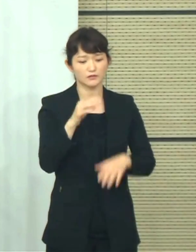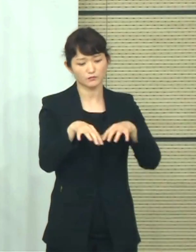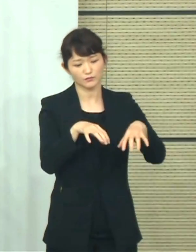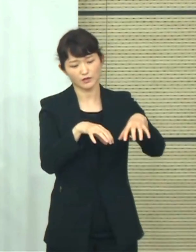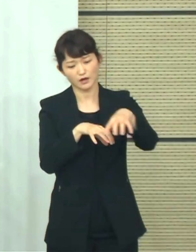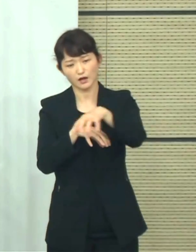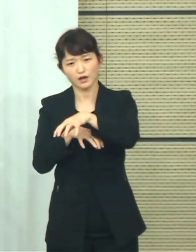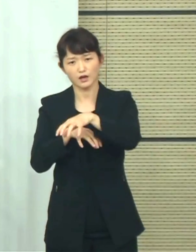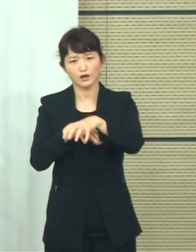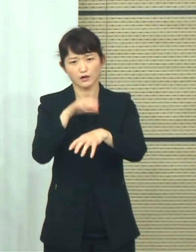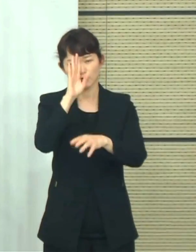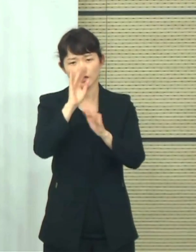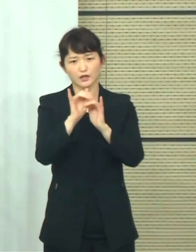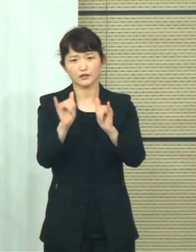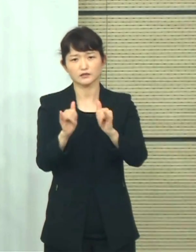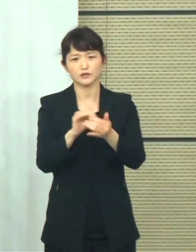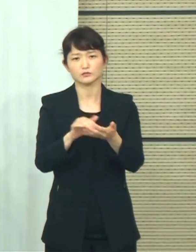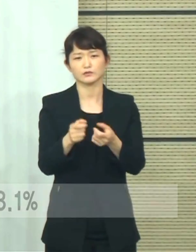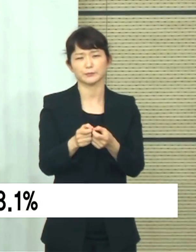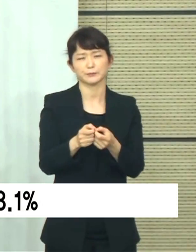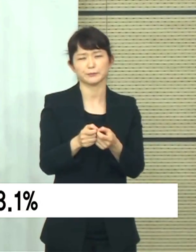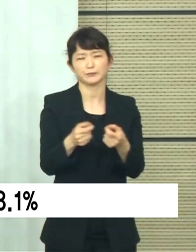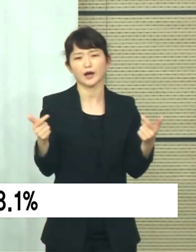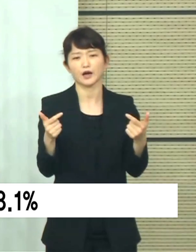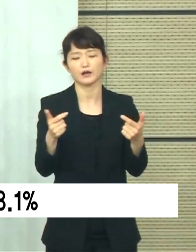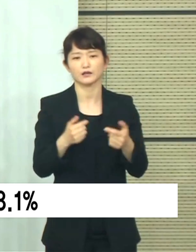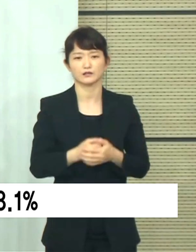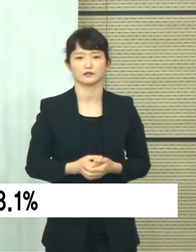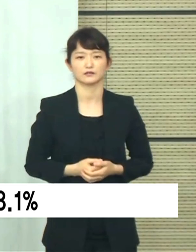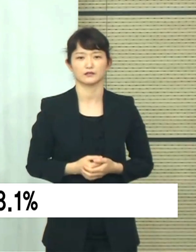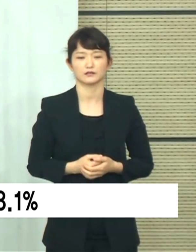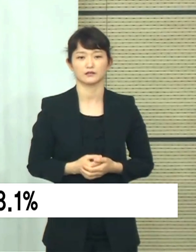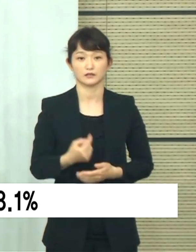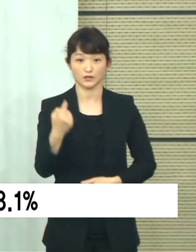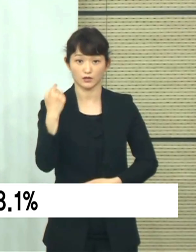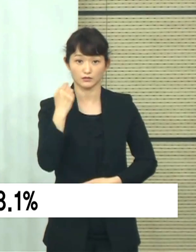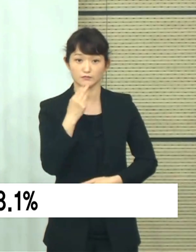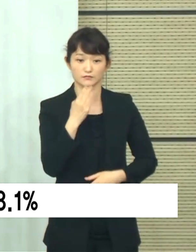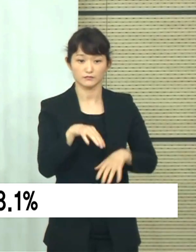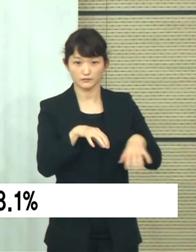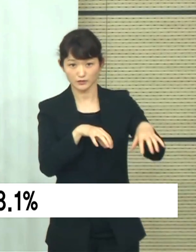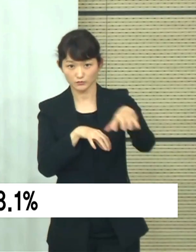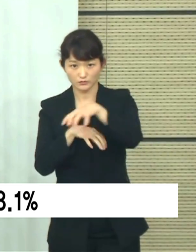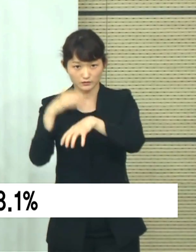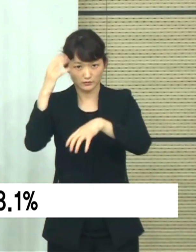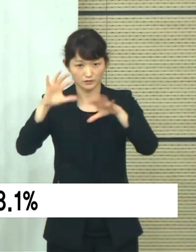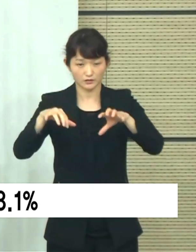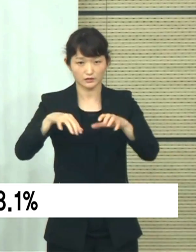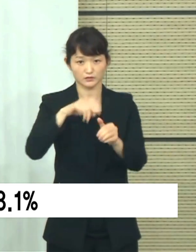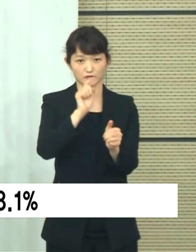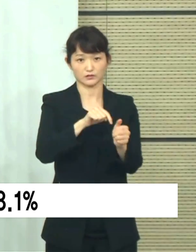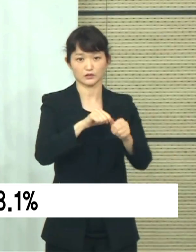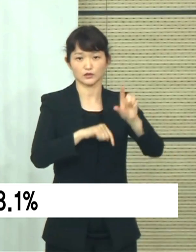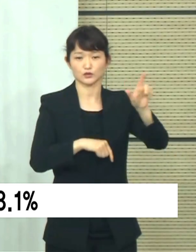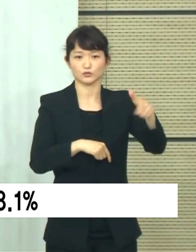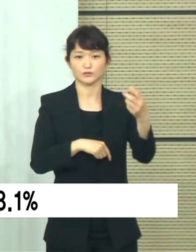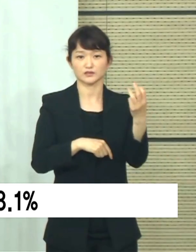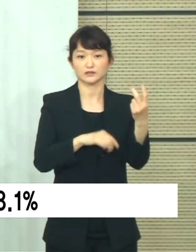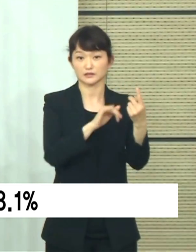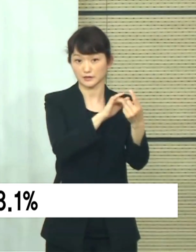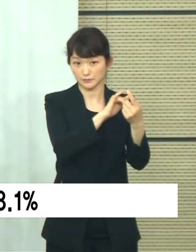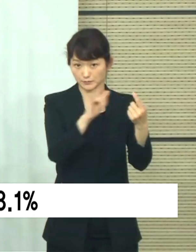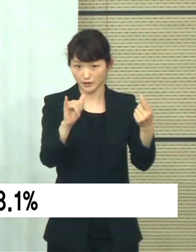중심으로 환자 발생이 증가하고 있습니다. 어제 수도권의 국내 환자 발생 수는